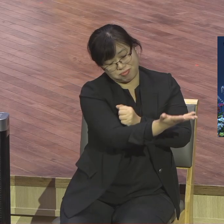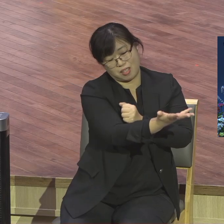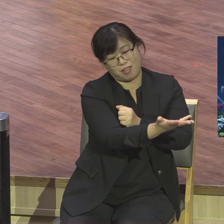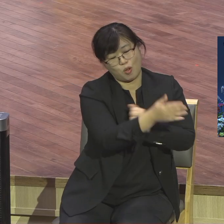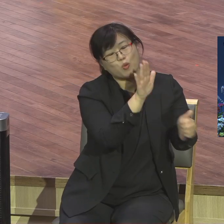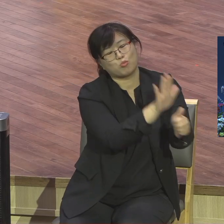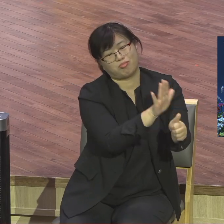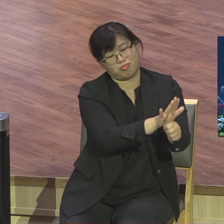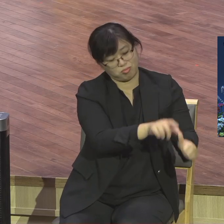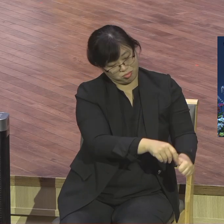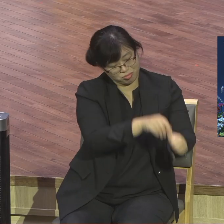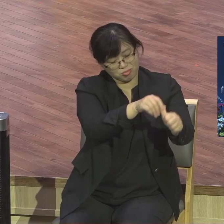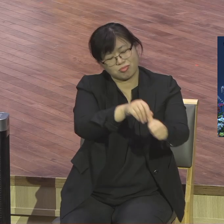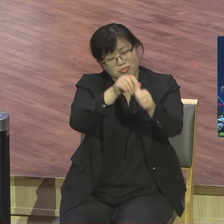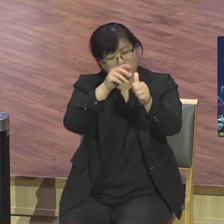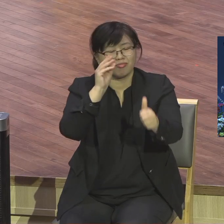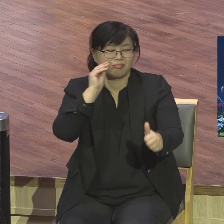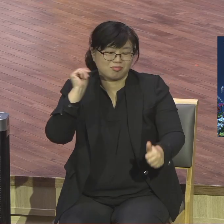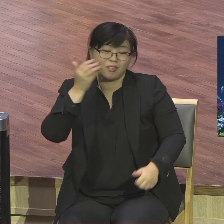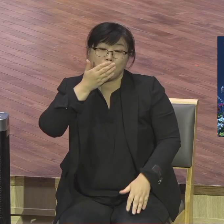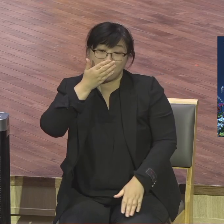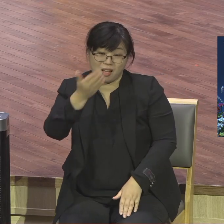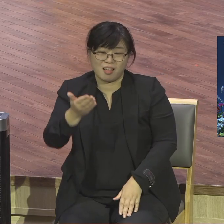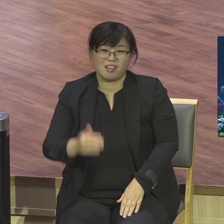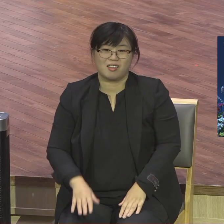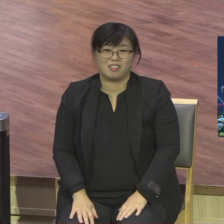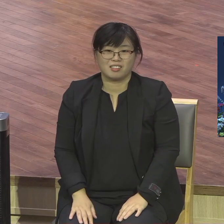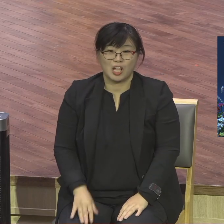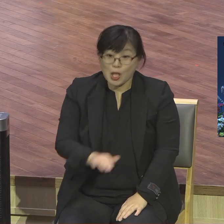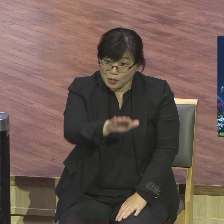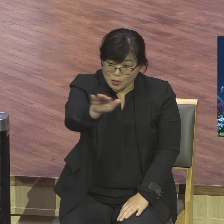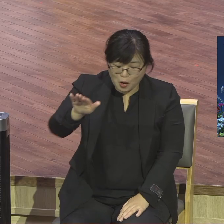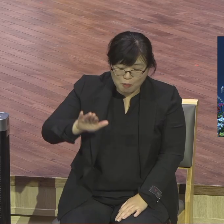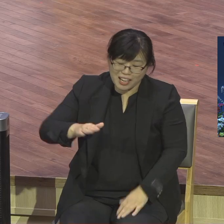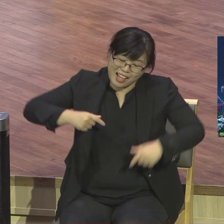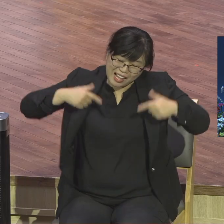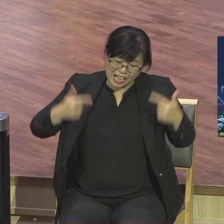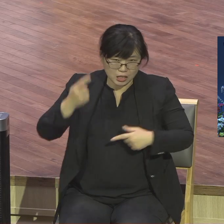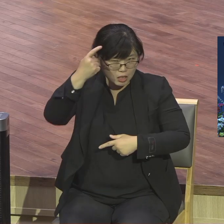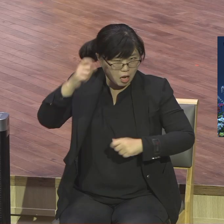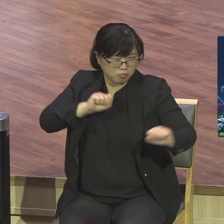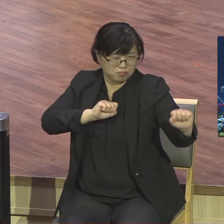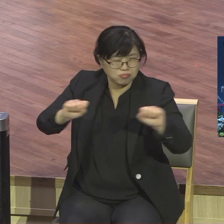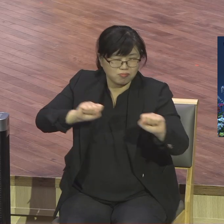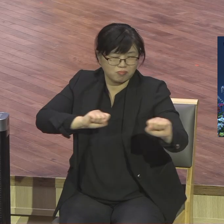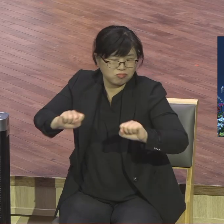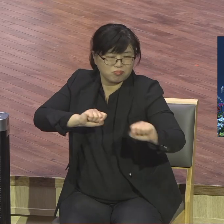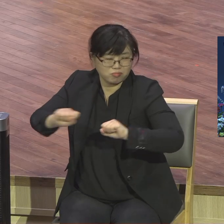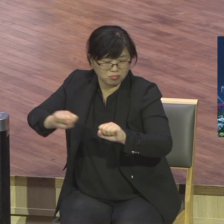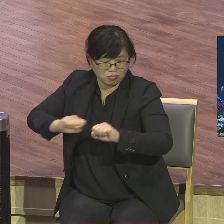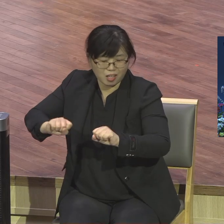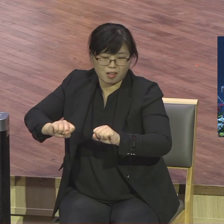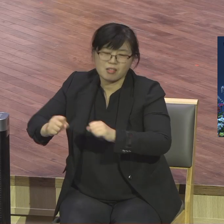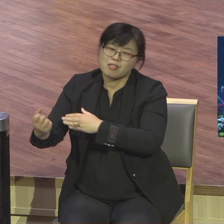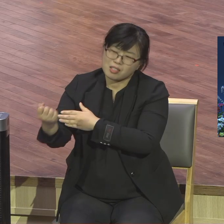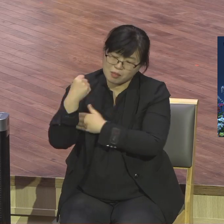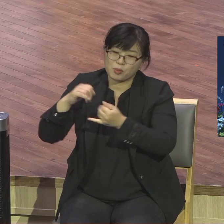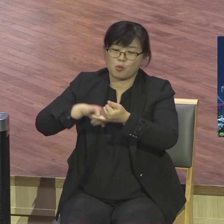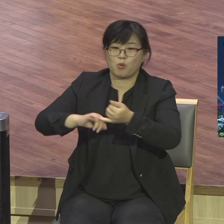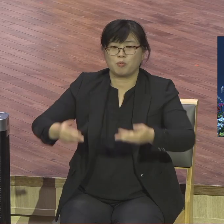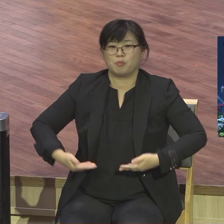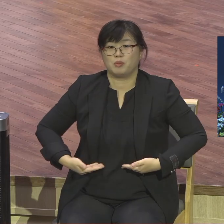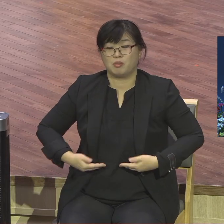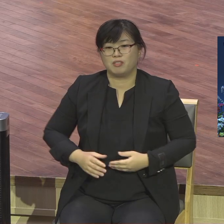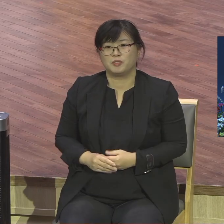그래서 영적 모먼트를 여름을 통해서 예배하는 사람 성공하는 사람 특징이 있습니다 이 사람들을